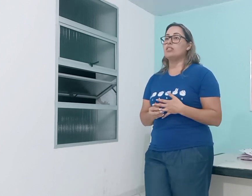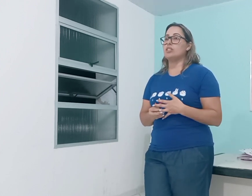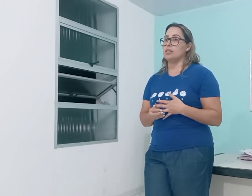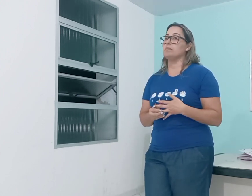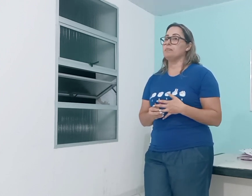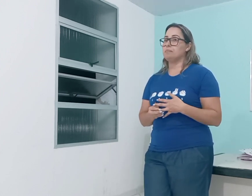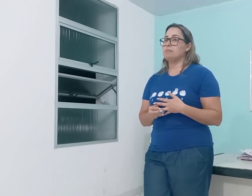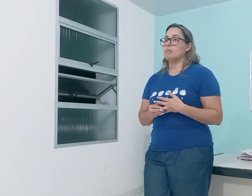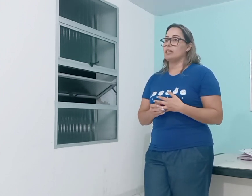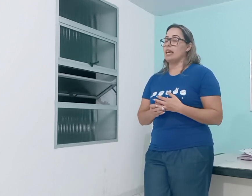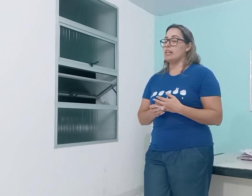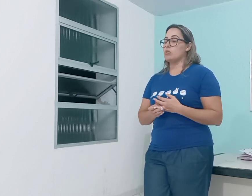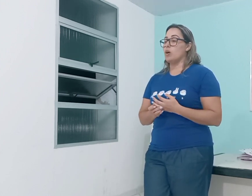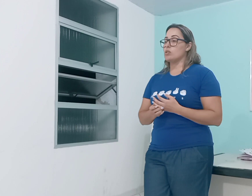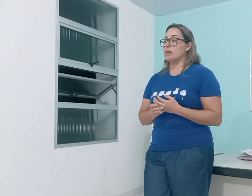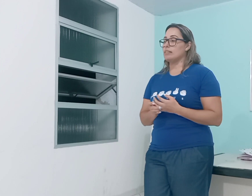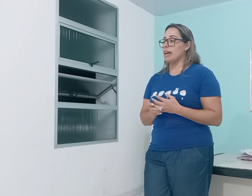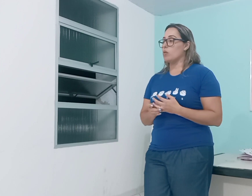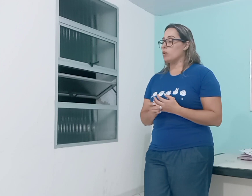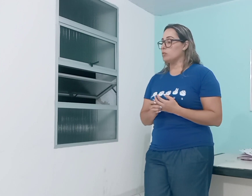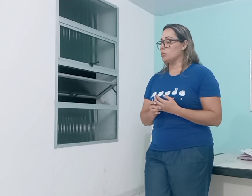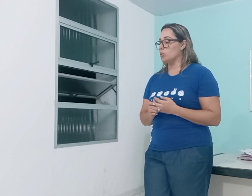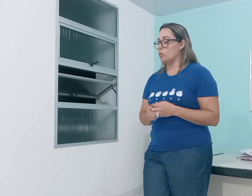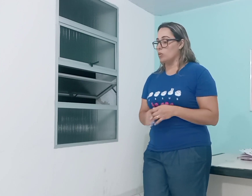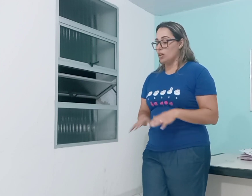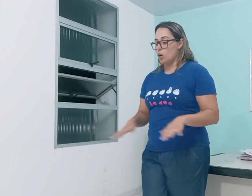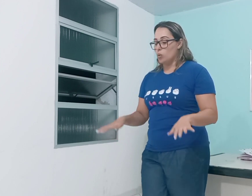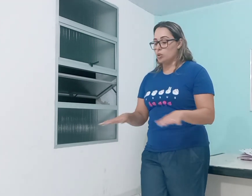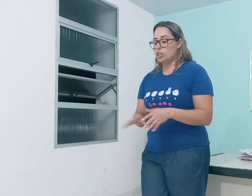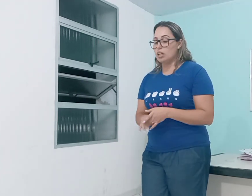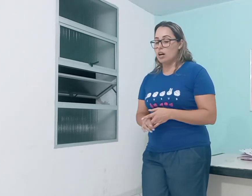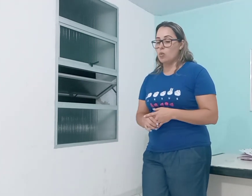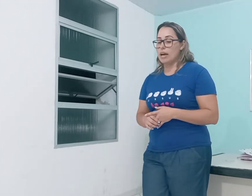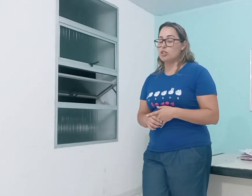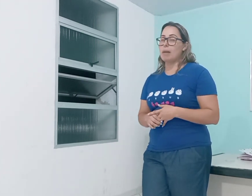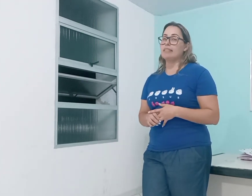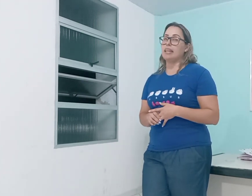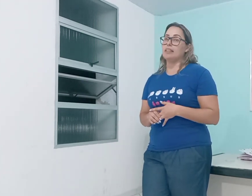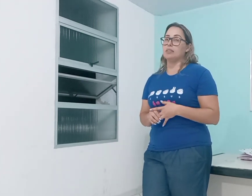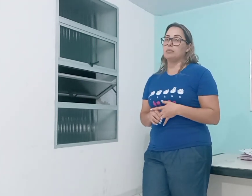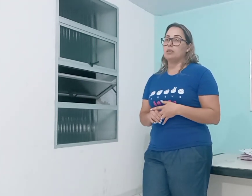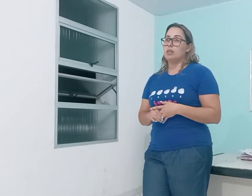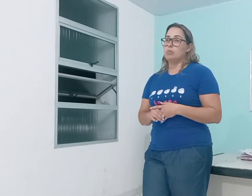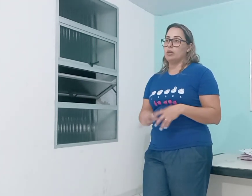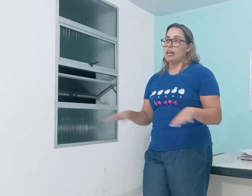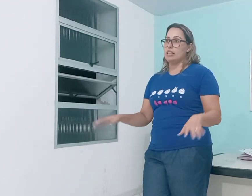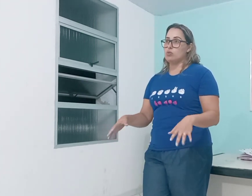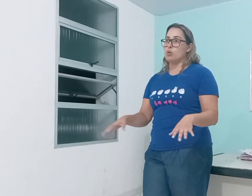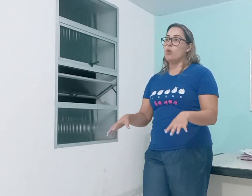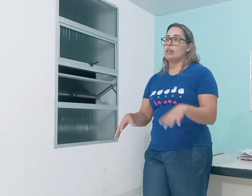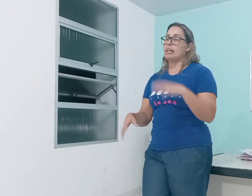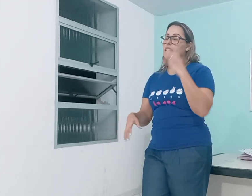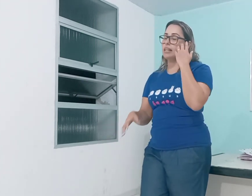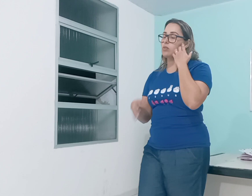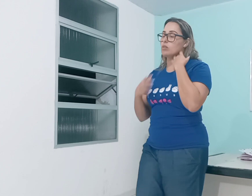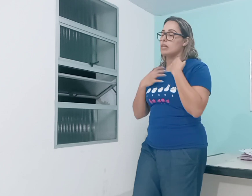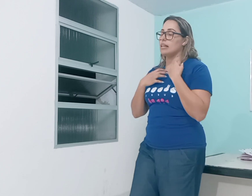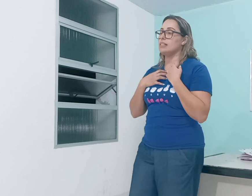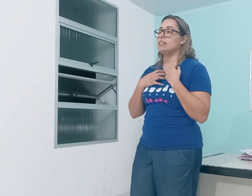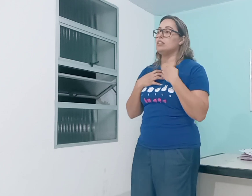sentir. Eles gostam até quando o chão é de madeira, porque ressoa, né? Eles conseguem